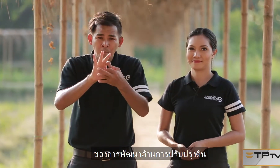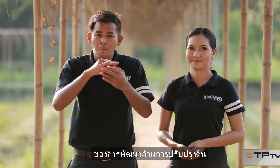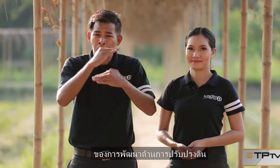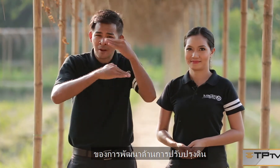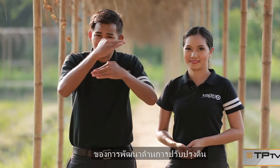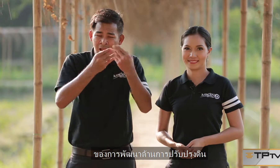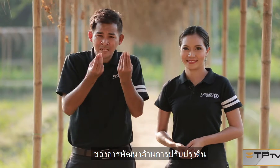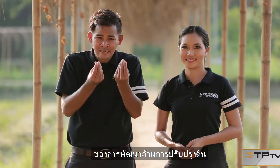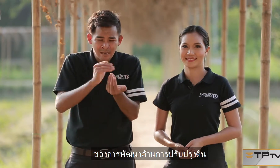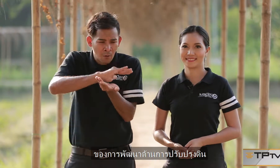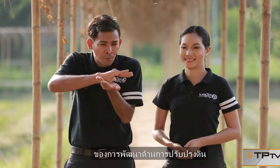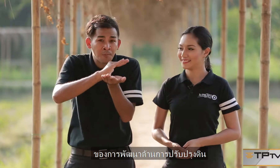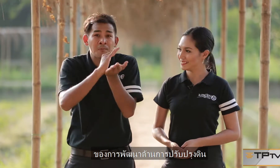นาด้านการปรับปรุงดิน